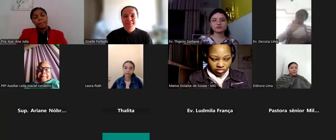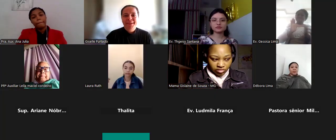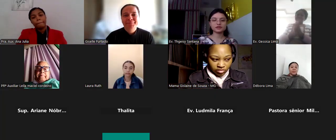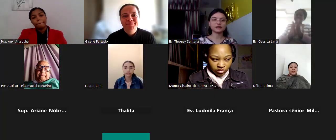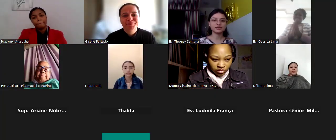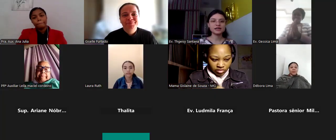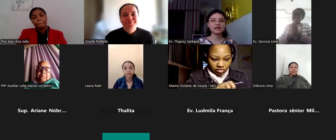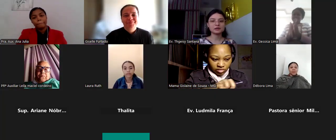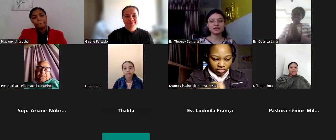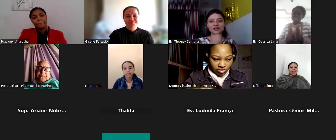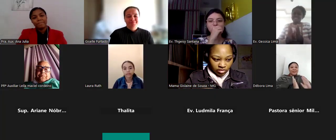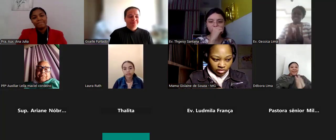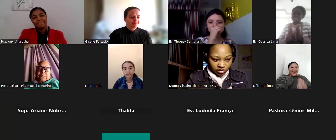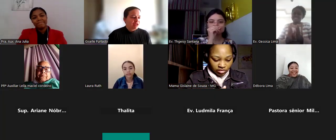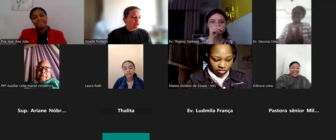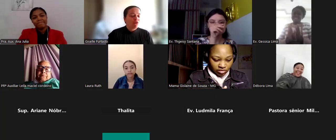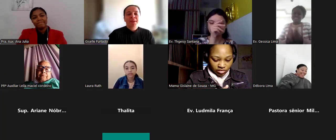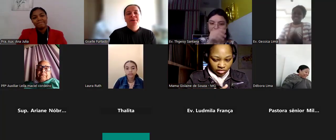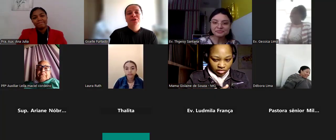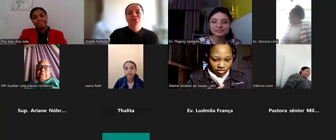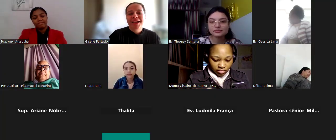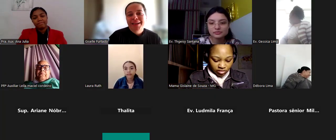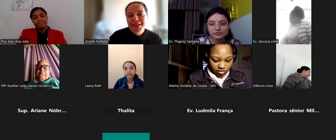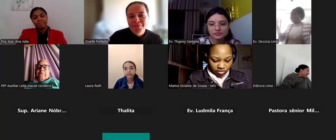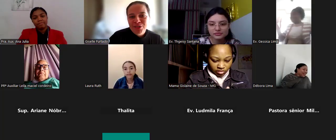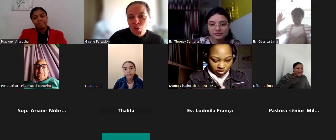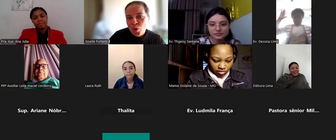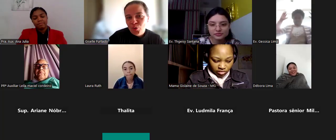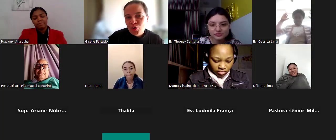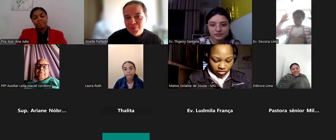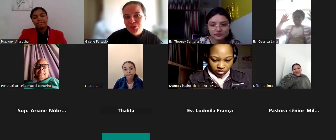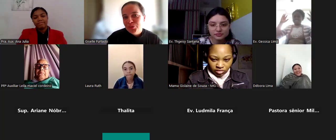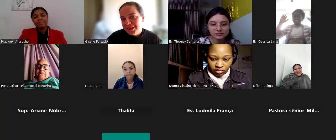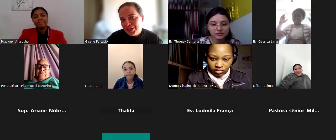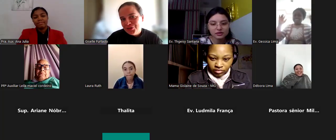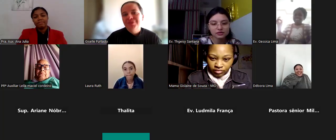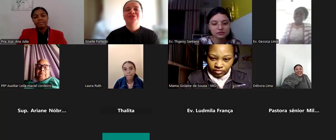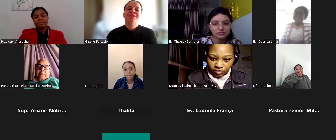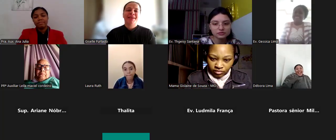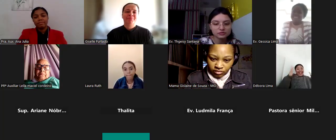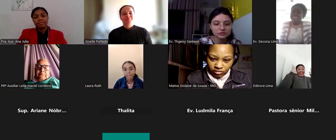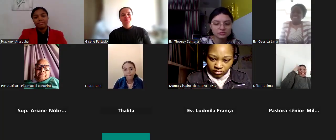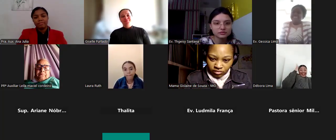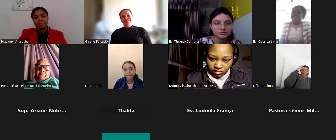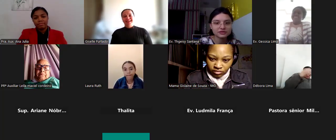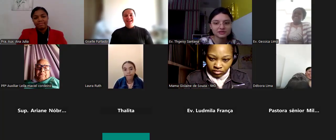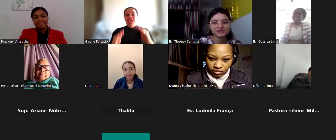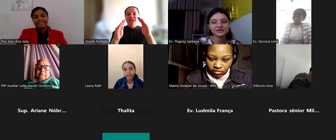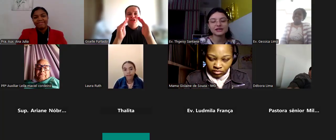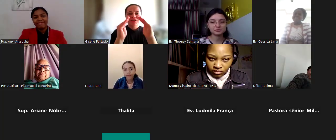Amém? Então, se alguém perguntar em Libras qual é o nome da sua igreja, você já sabe, né? Igreja, sinal